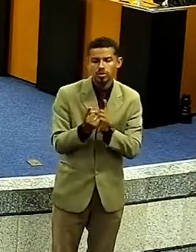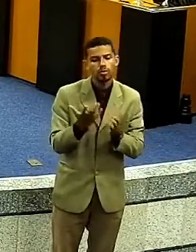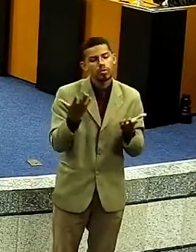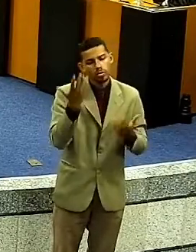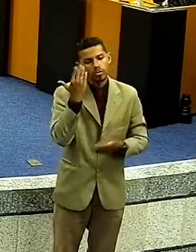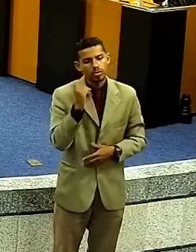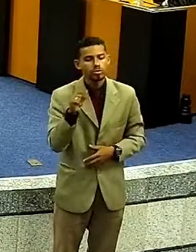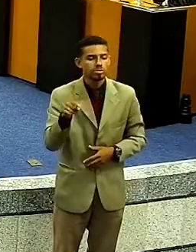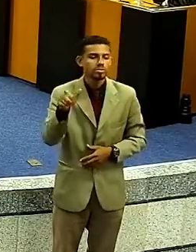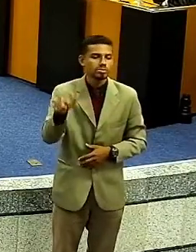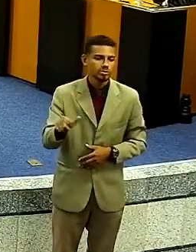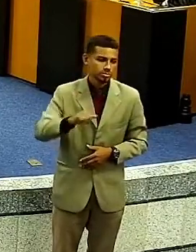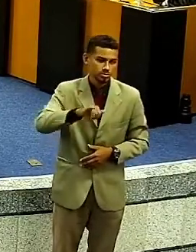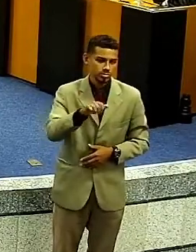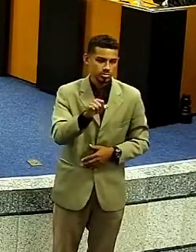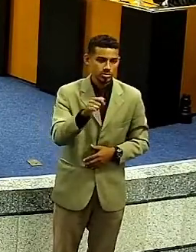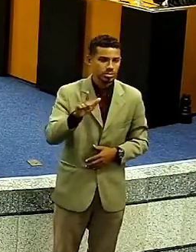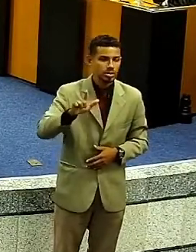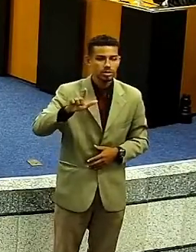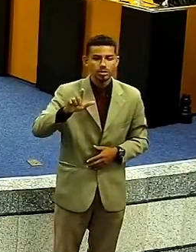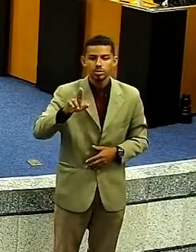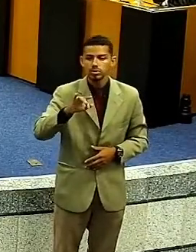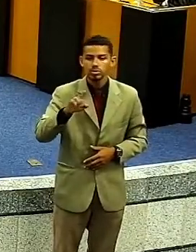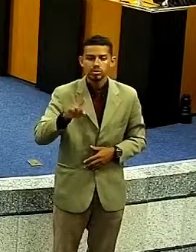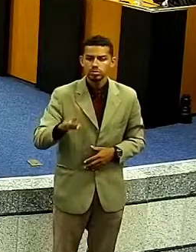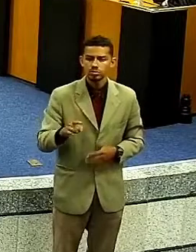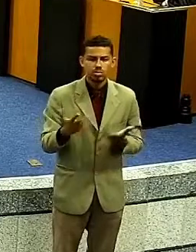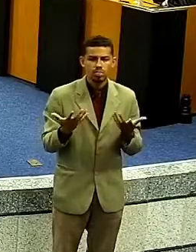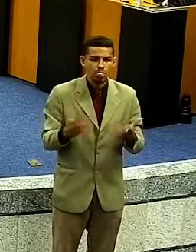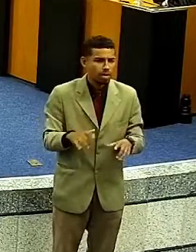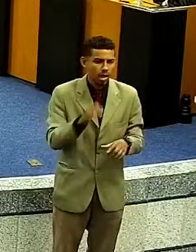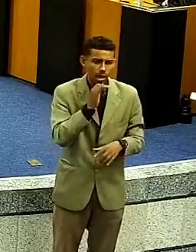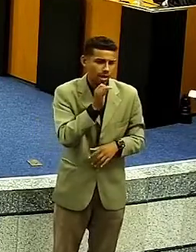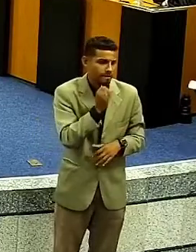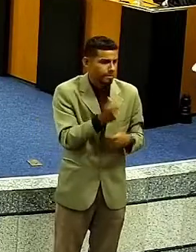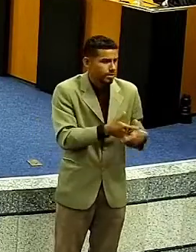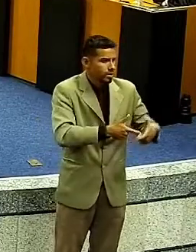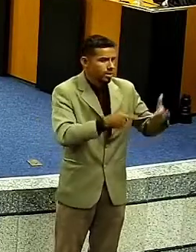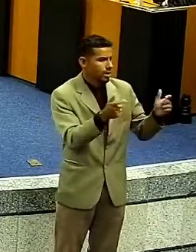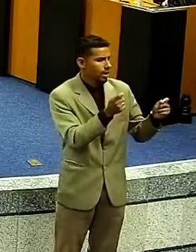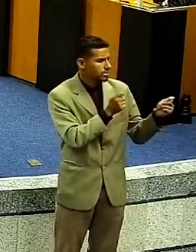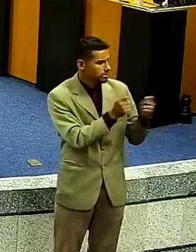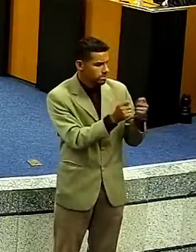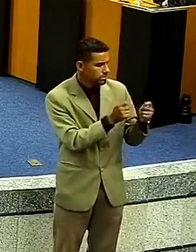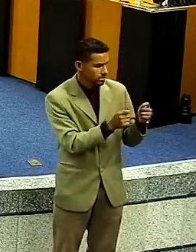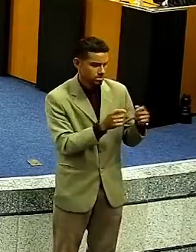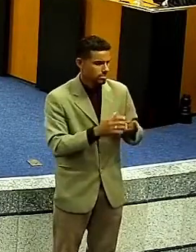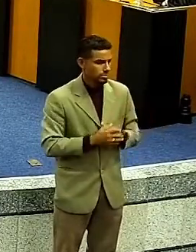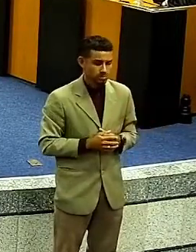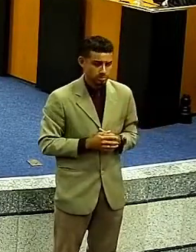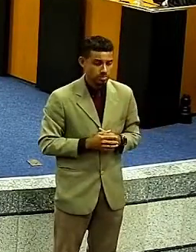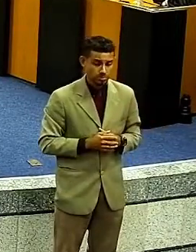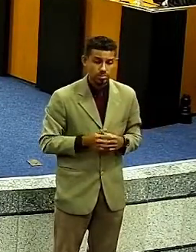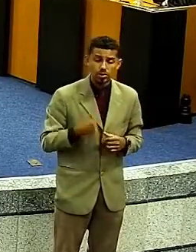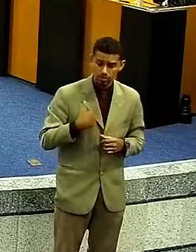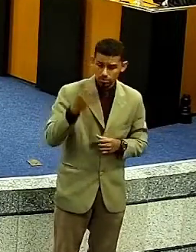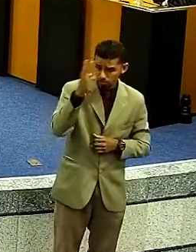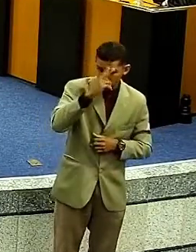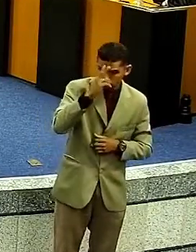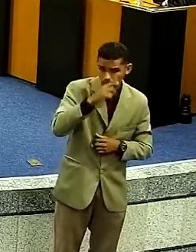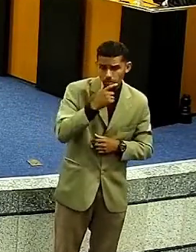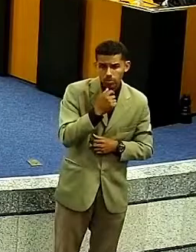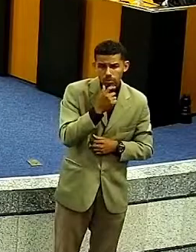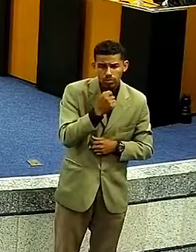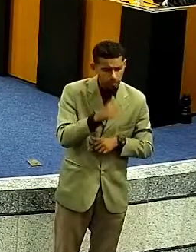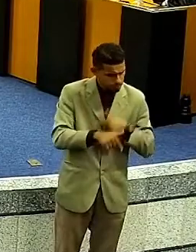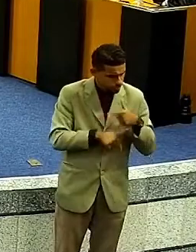sei quem é José luí Almeida não quero ser lembrado portanto como um grande administrador quero ser lembrado como um homem que